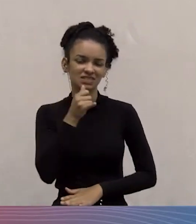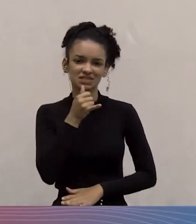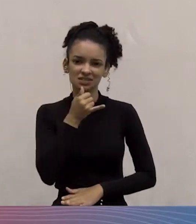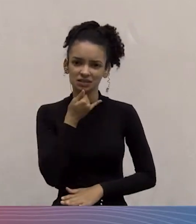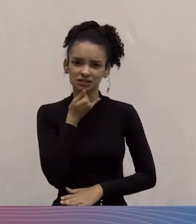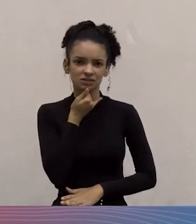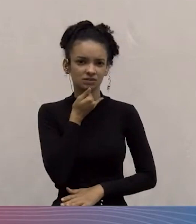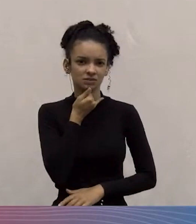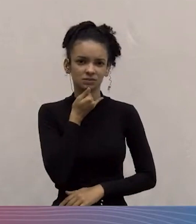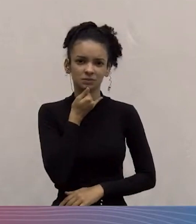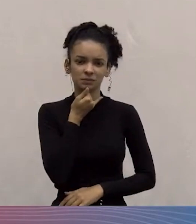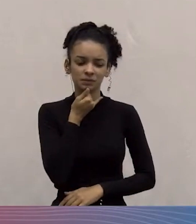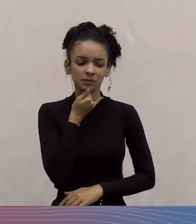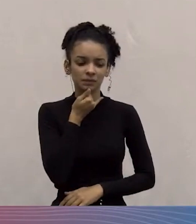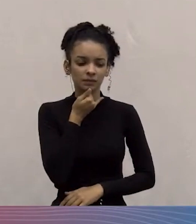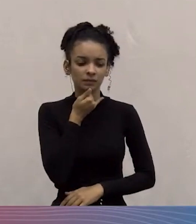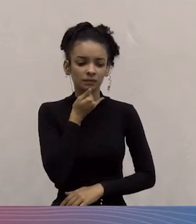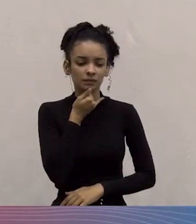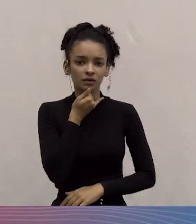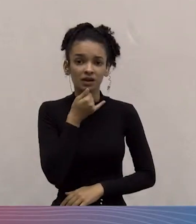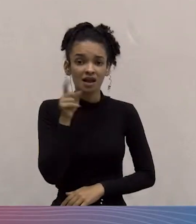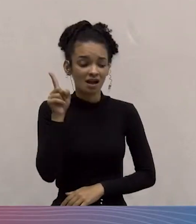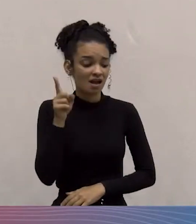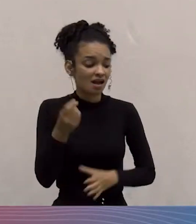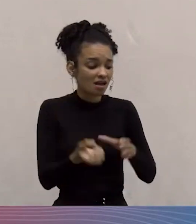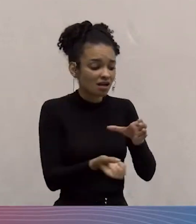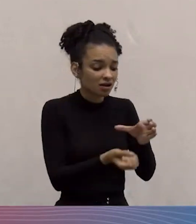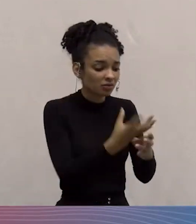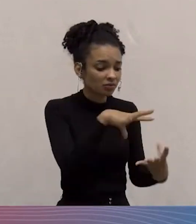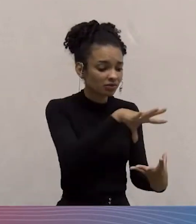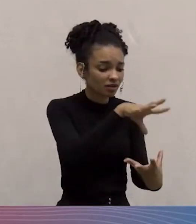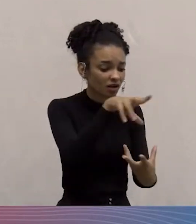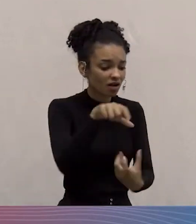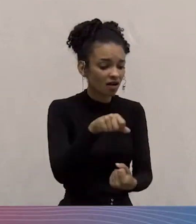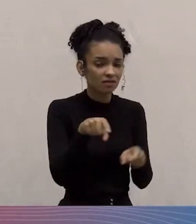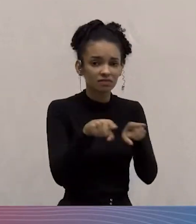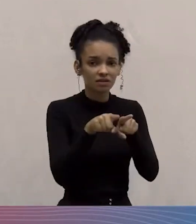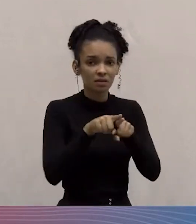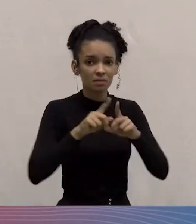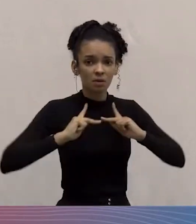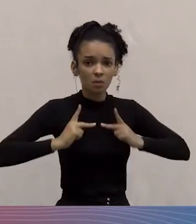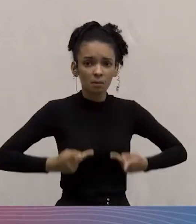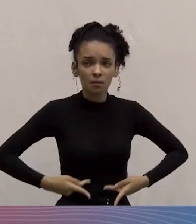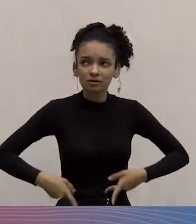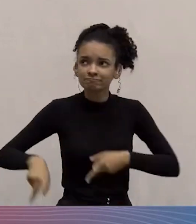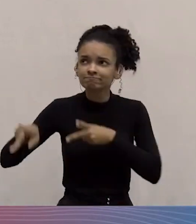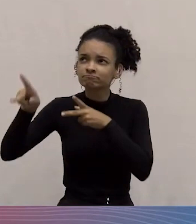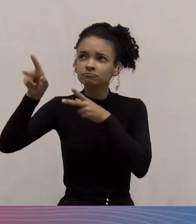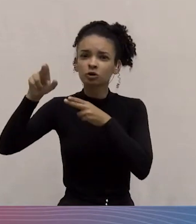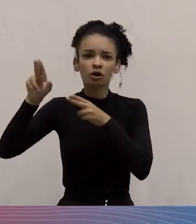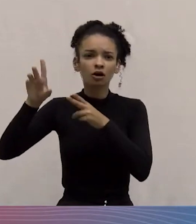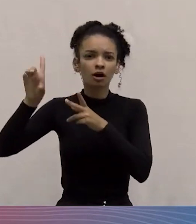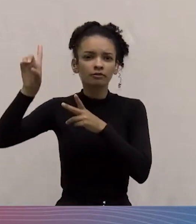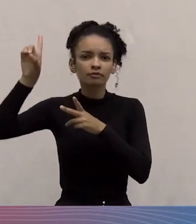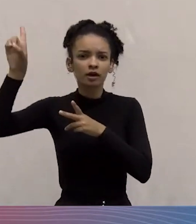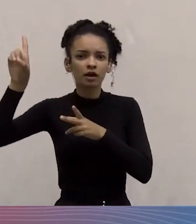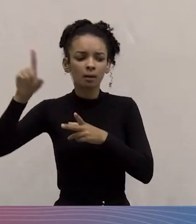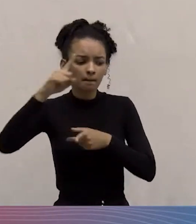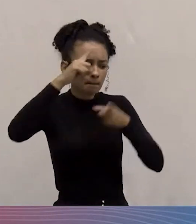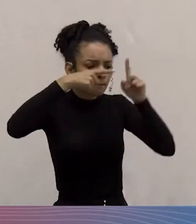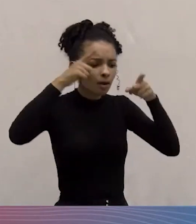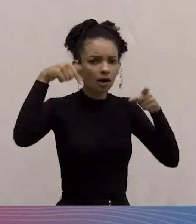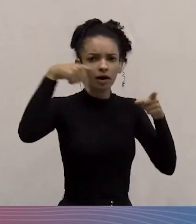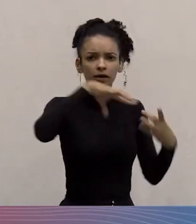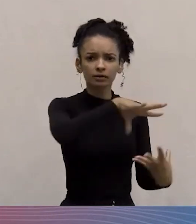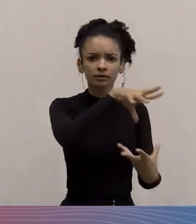tristeza de Deus, que criou a terra e criou o homem à sua imagem e semelhança, para o homem sujeitar a terra, governar essa